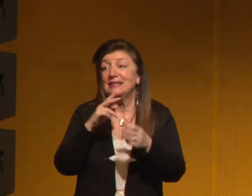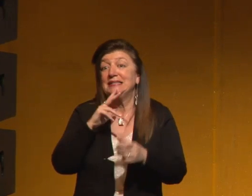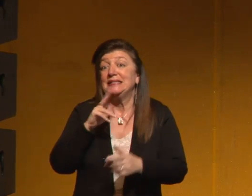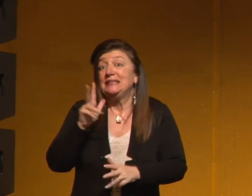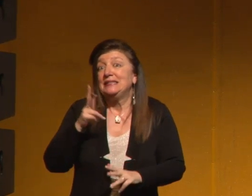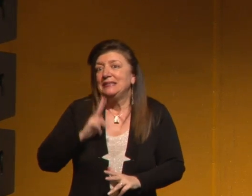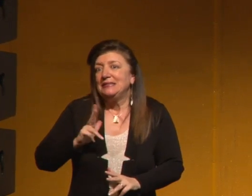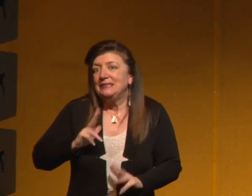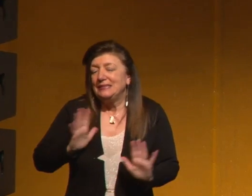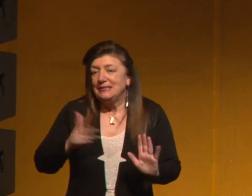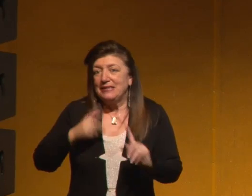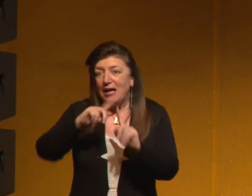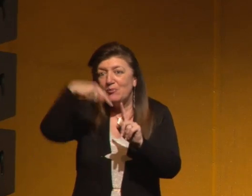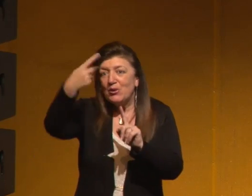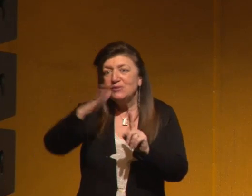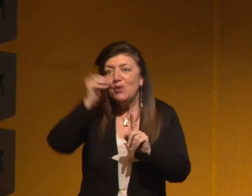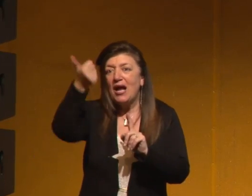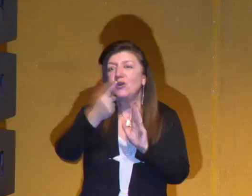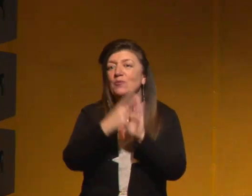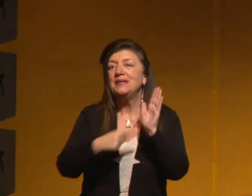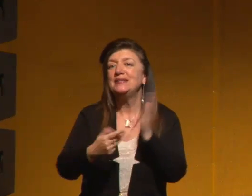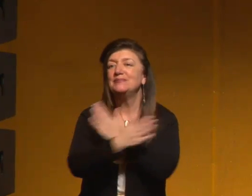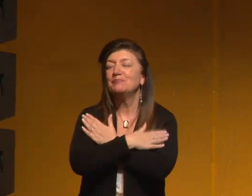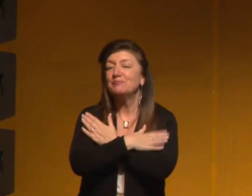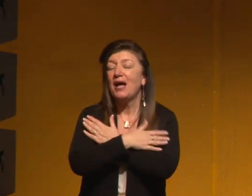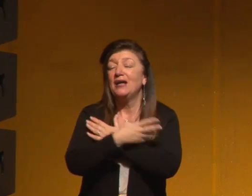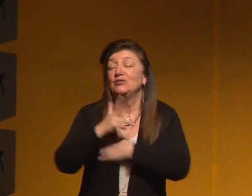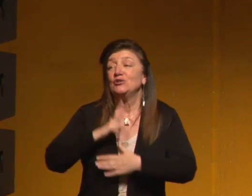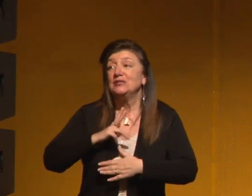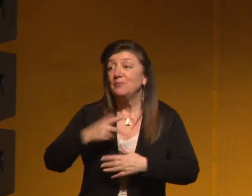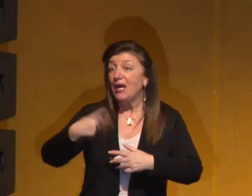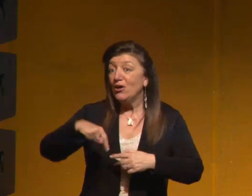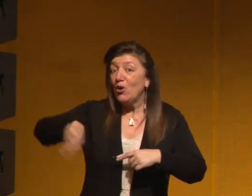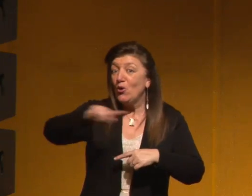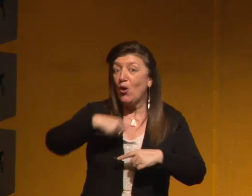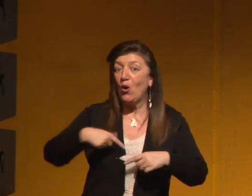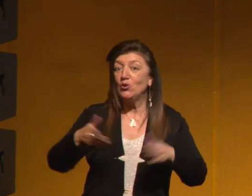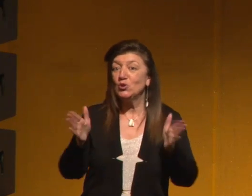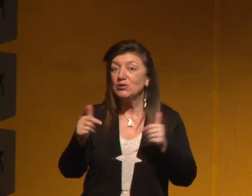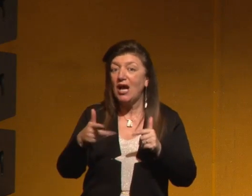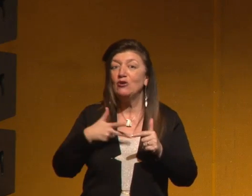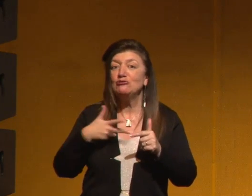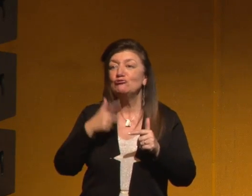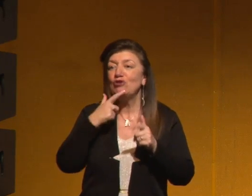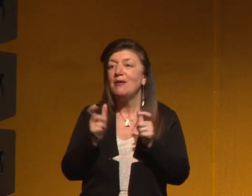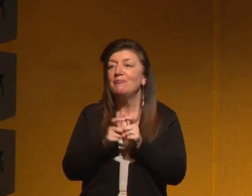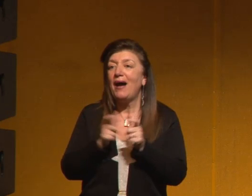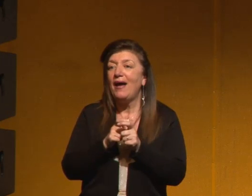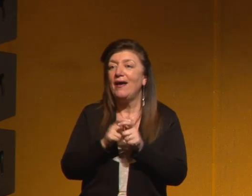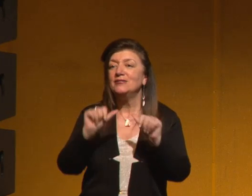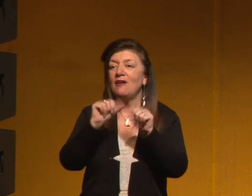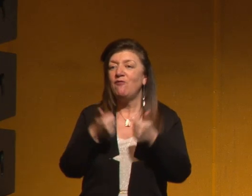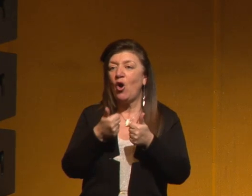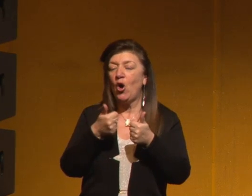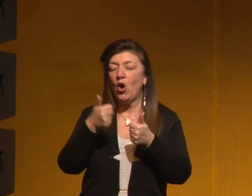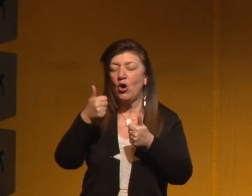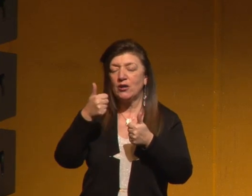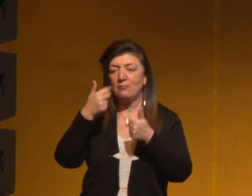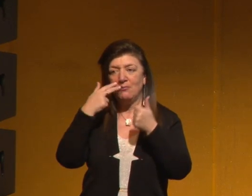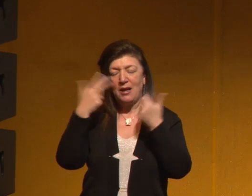anno intorno al nostro salone ci fosse un paese che informa coesa coerente senza